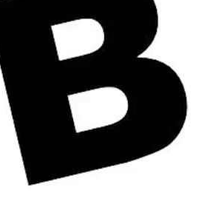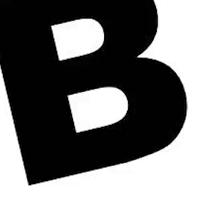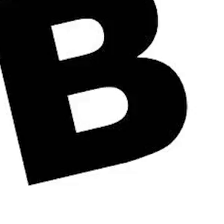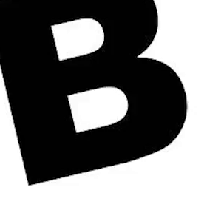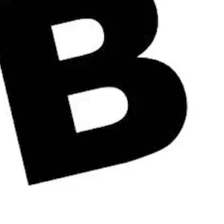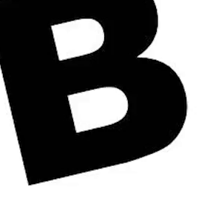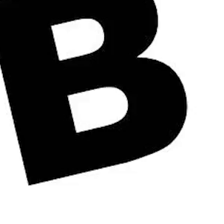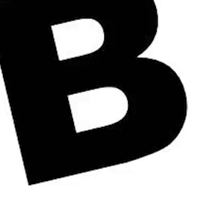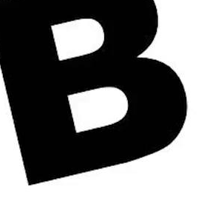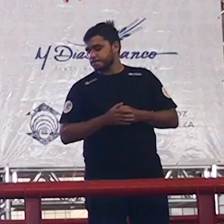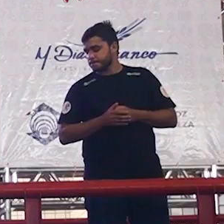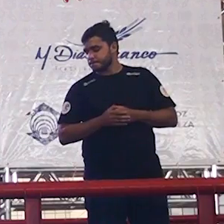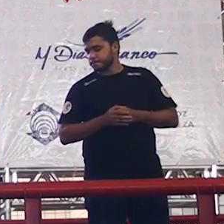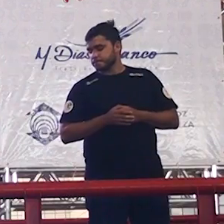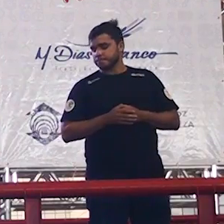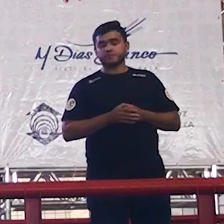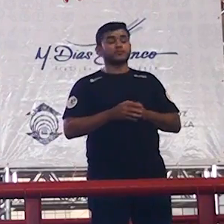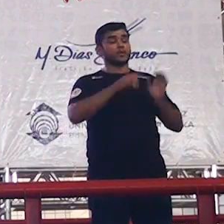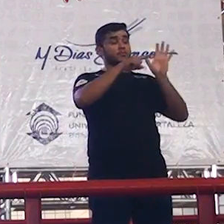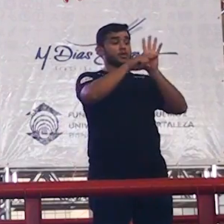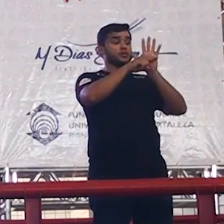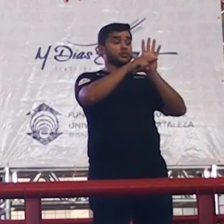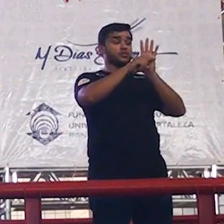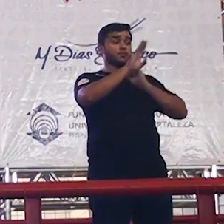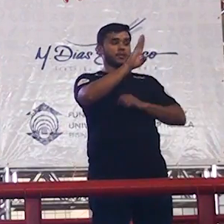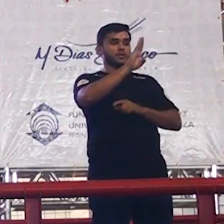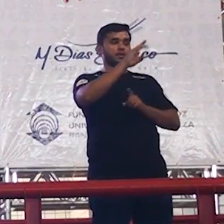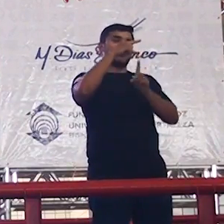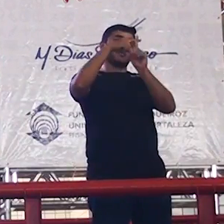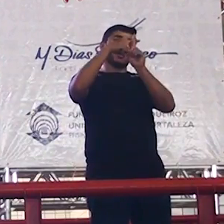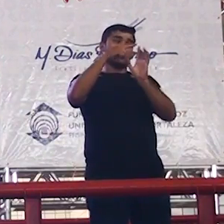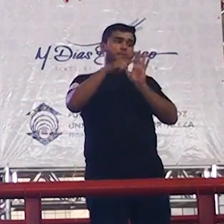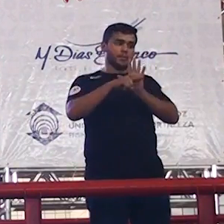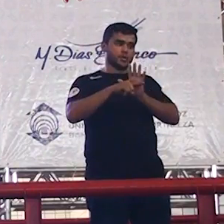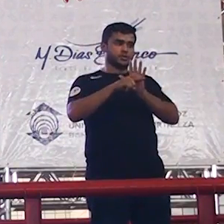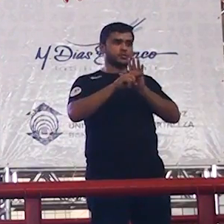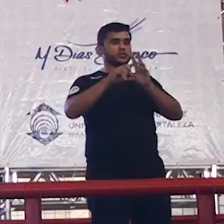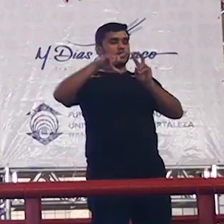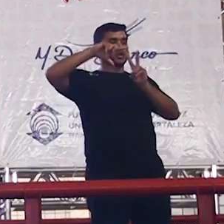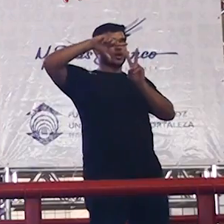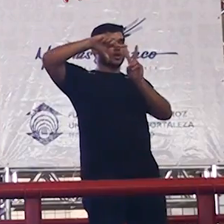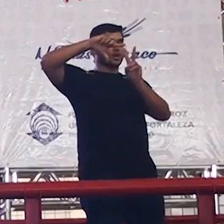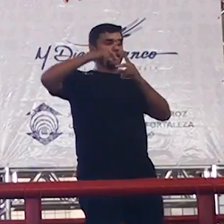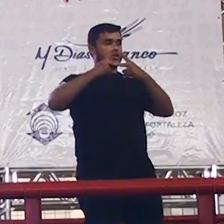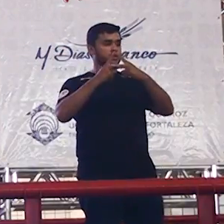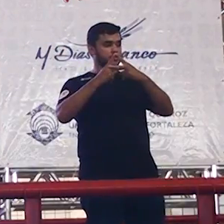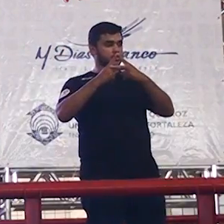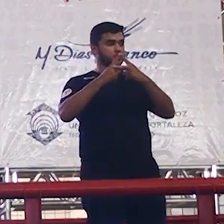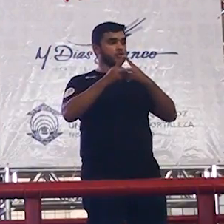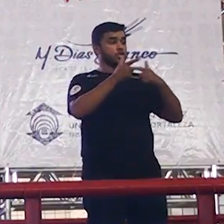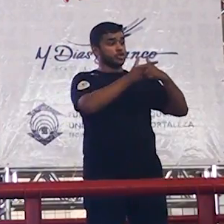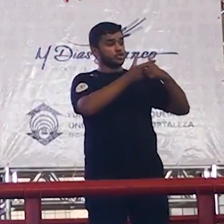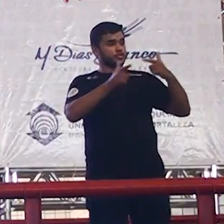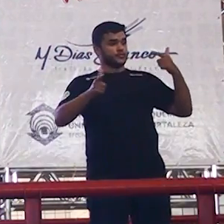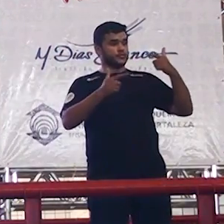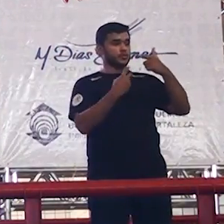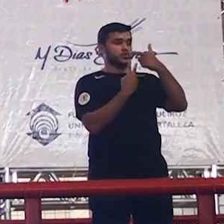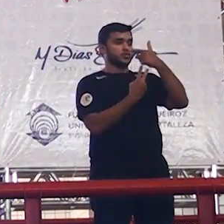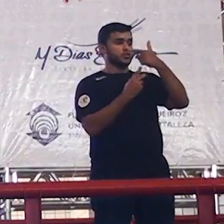Para calcular a raiz é menos b, mais ou menos raiz de delta dividido por 2a. Vamos